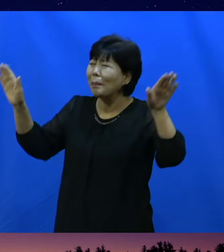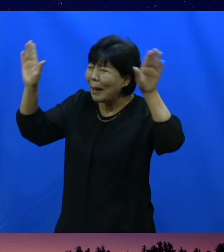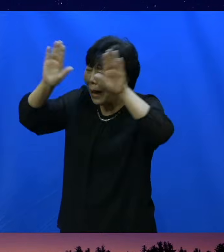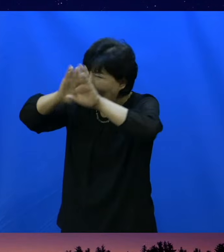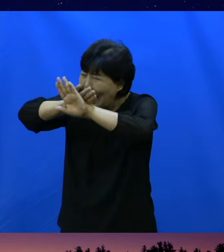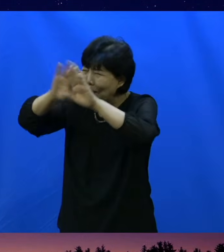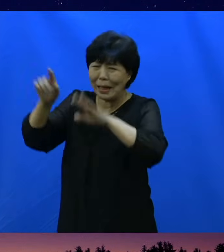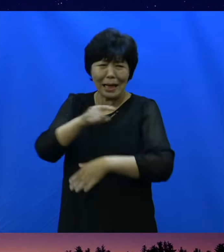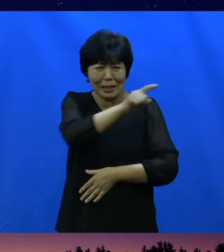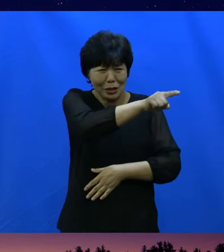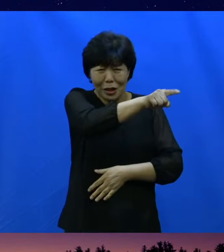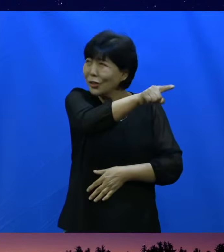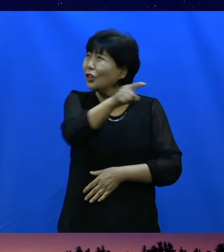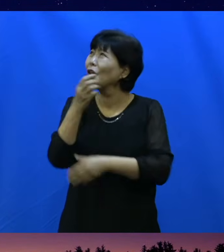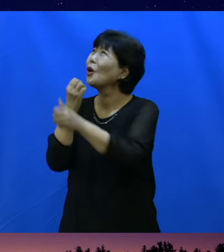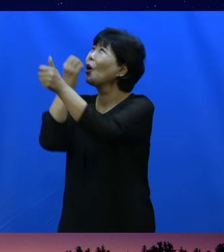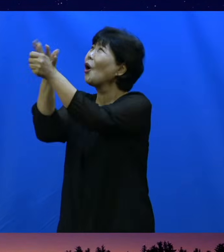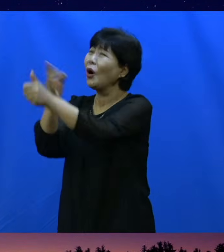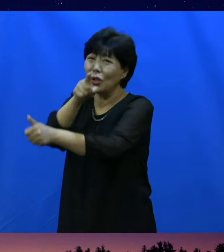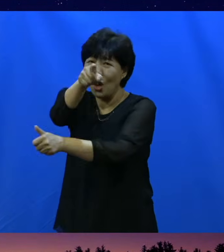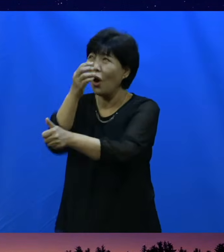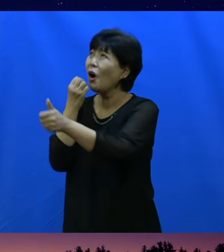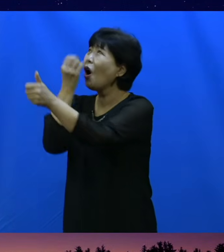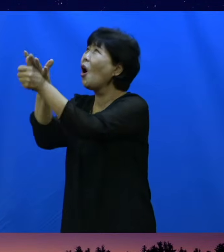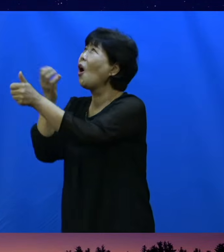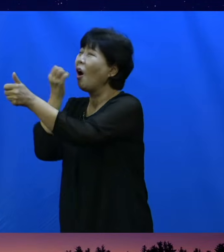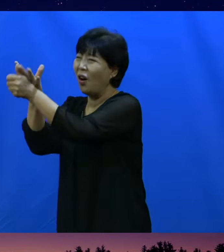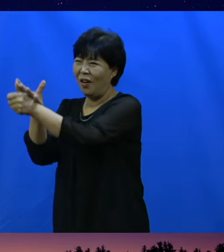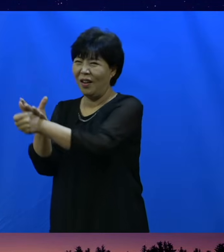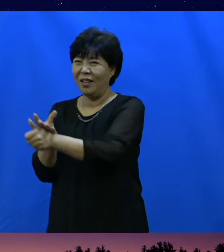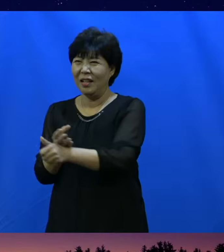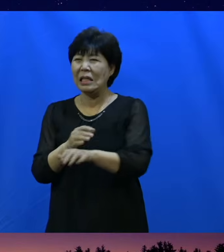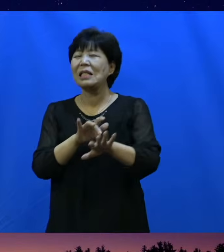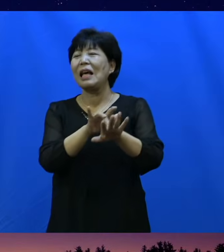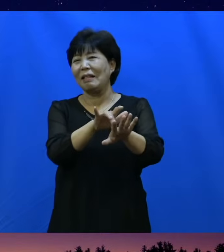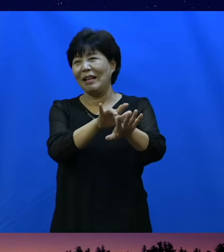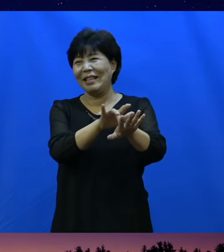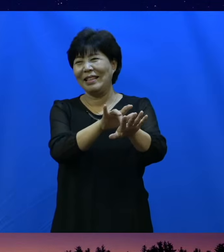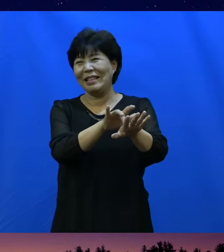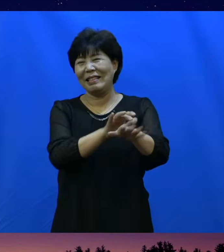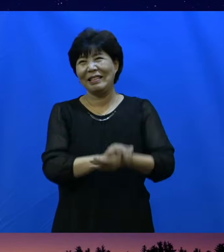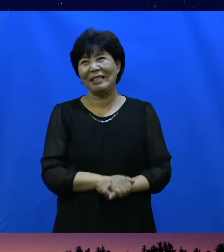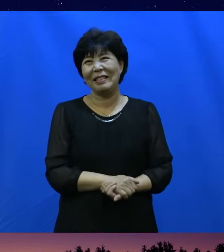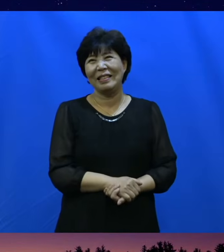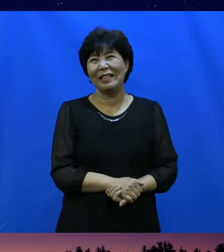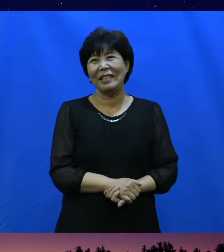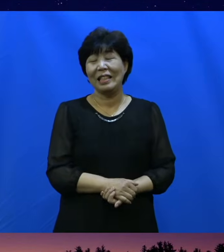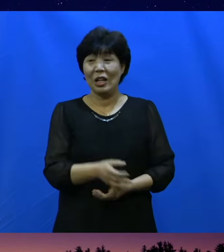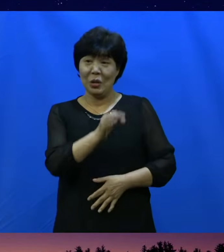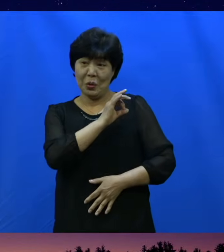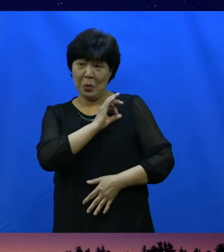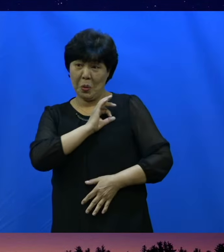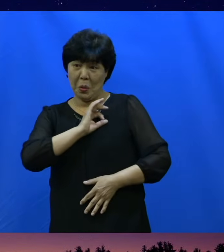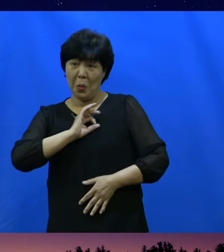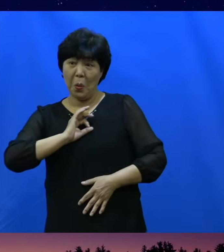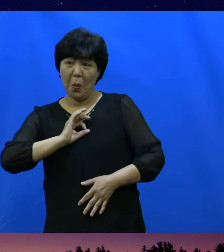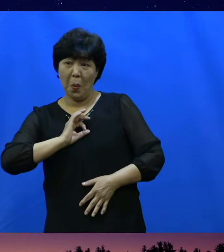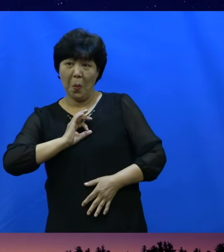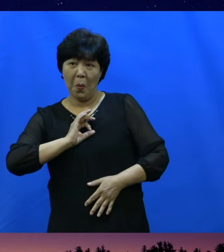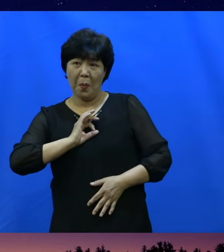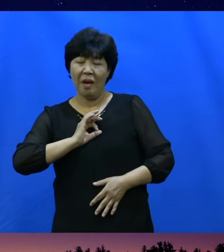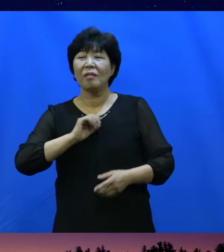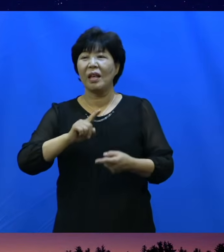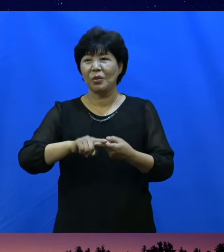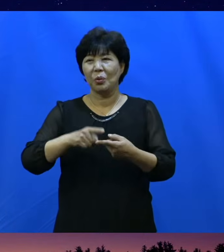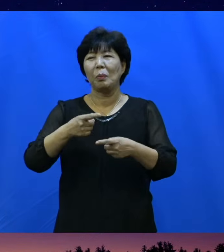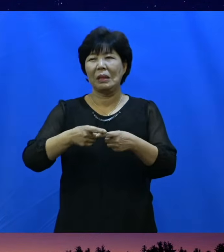참소하던 자가 쫓겨났다. 여러분, 욥에게 찾아온 마귀가 어때요? 참소하는 거죠, 하나님에게. 그죠?